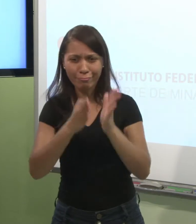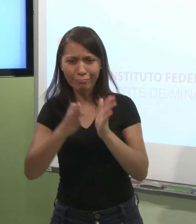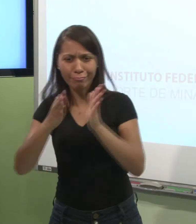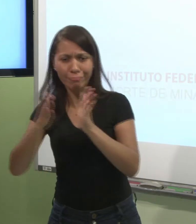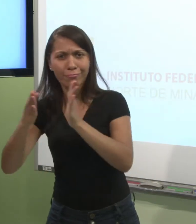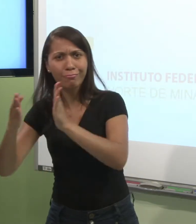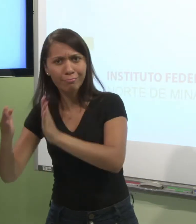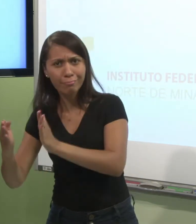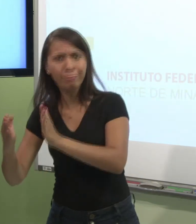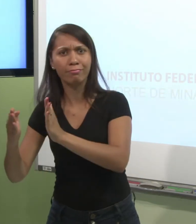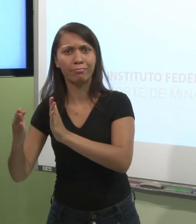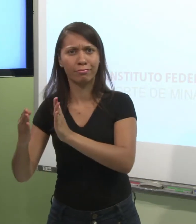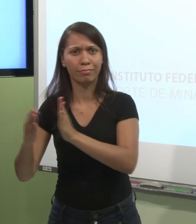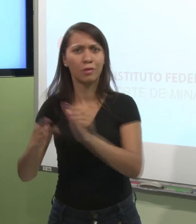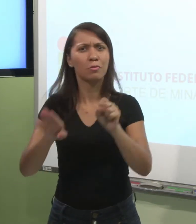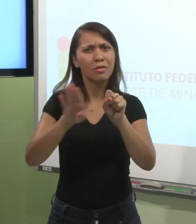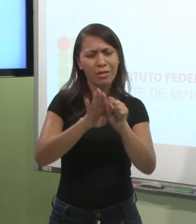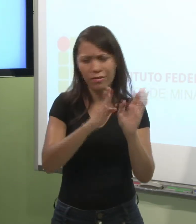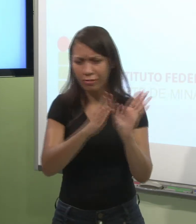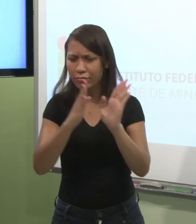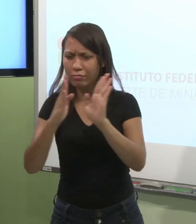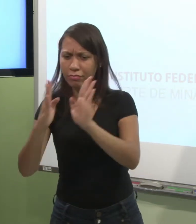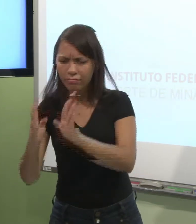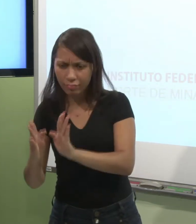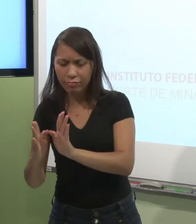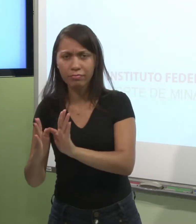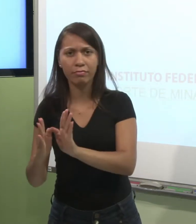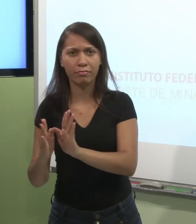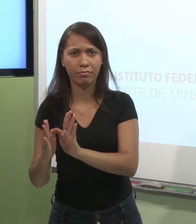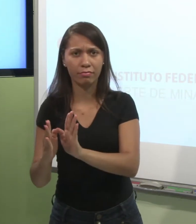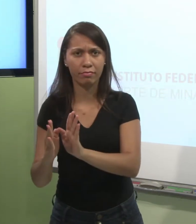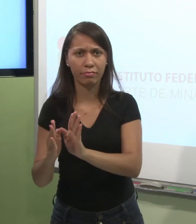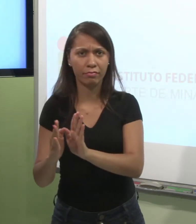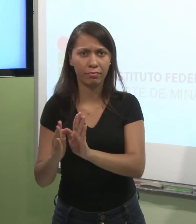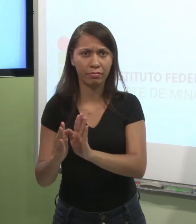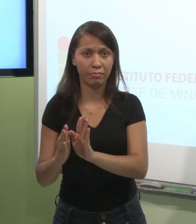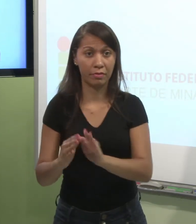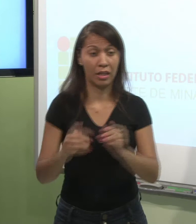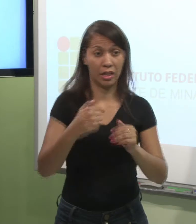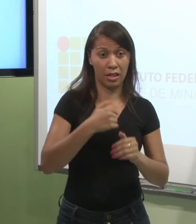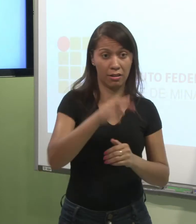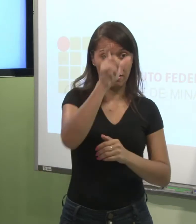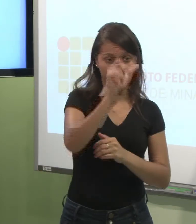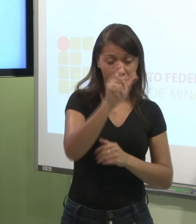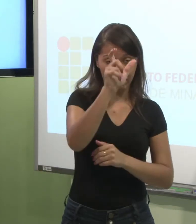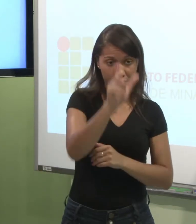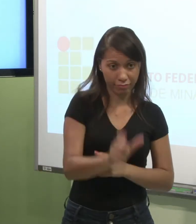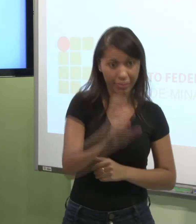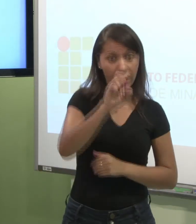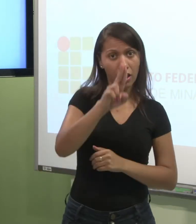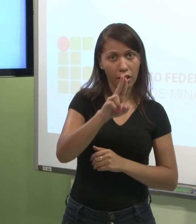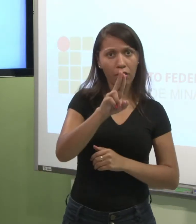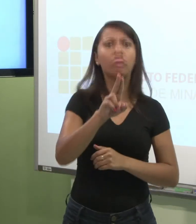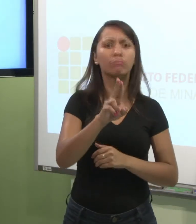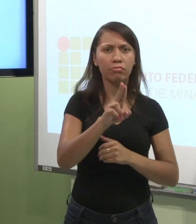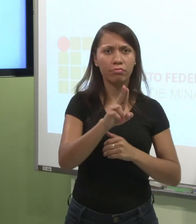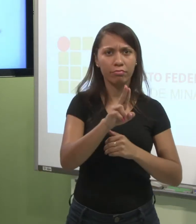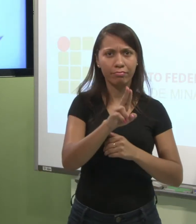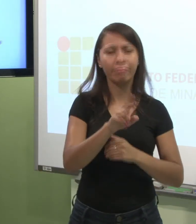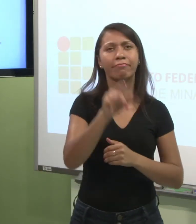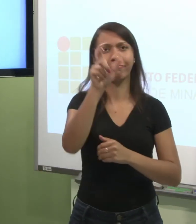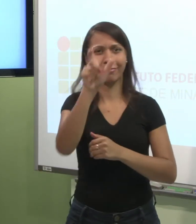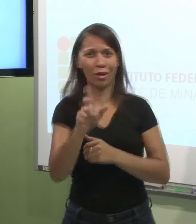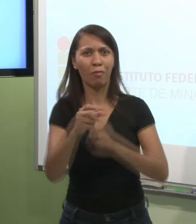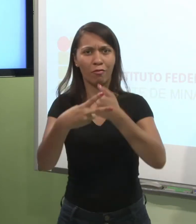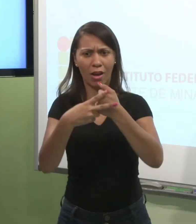A necessidade. Tenho a necessidade de quê? Nesse caso, o substantivo necessidade também